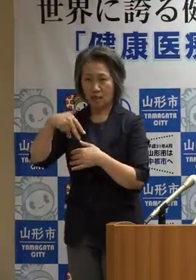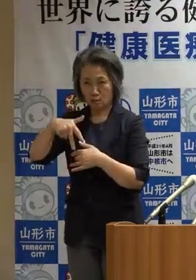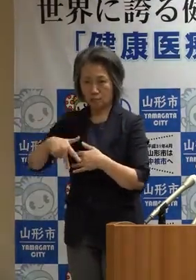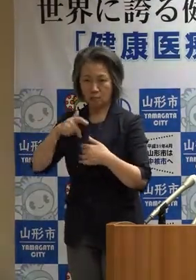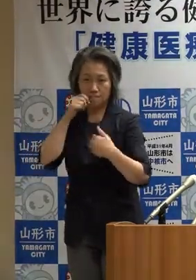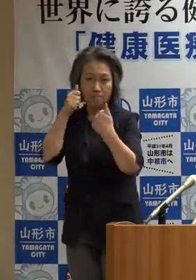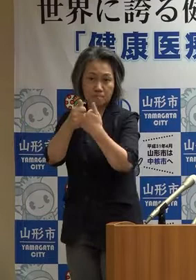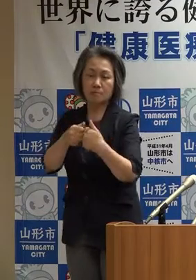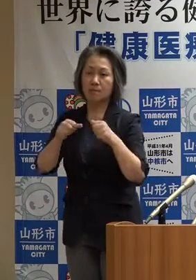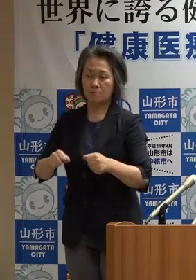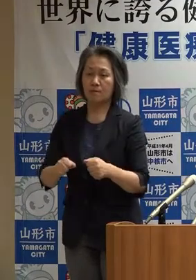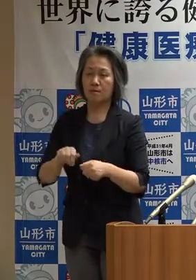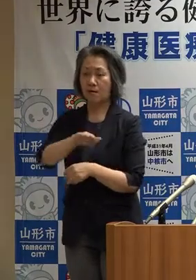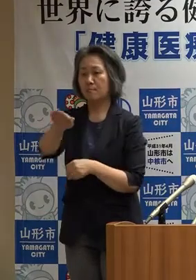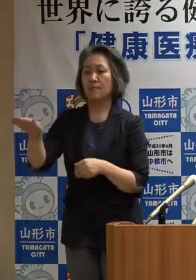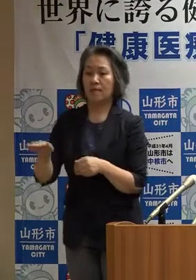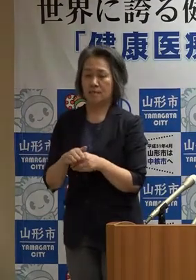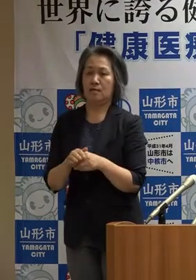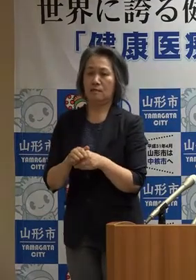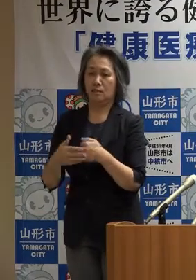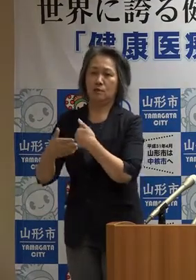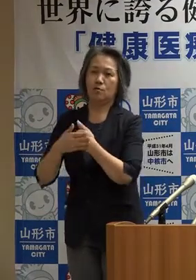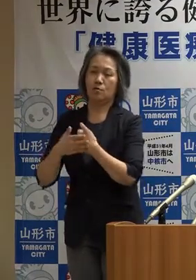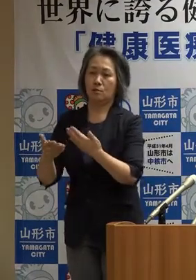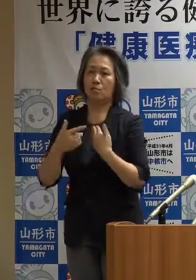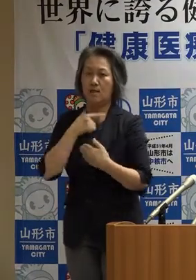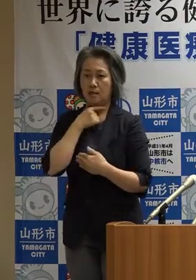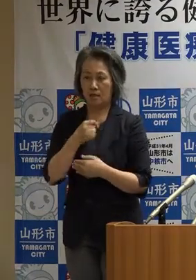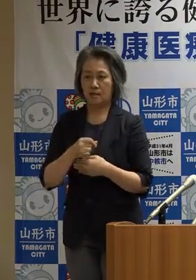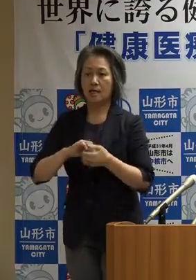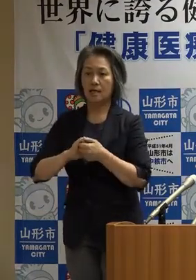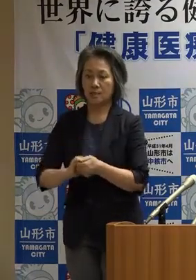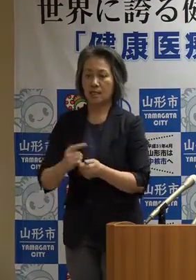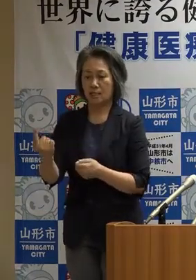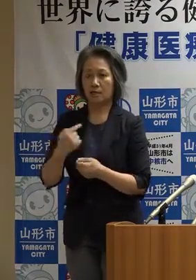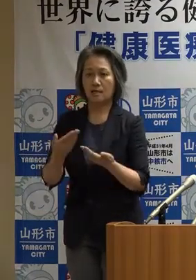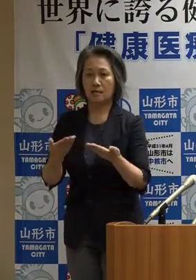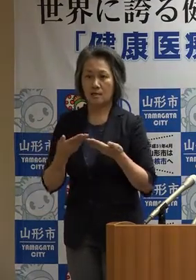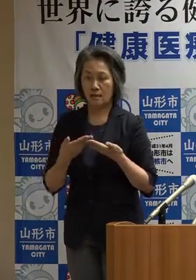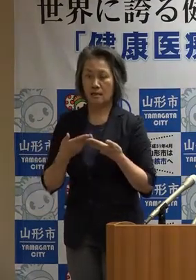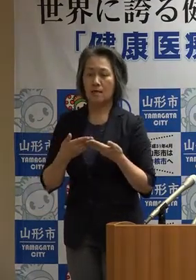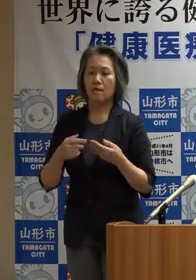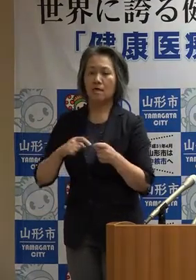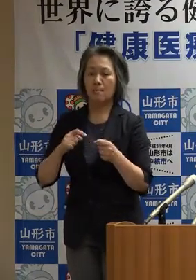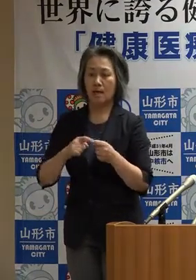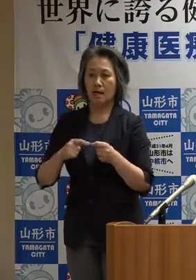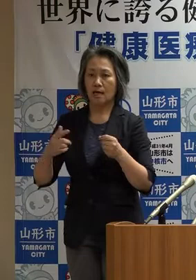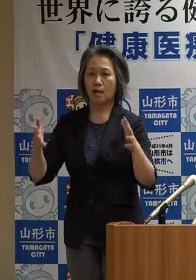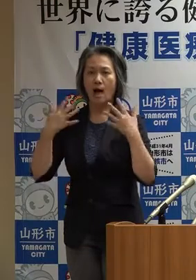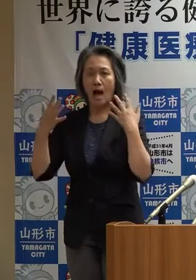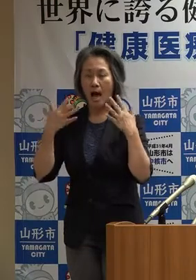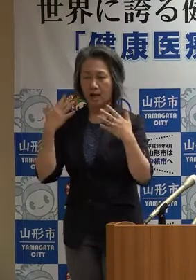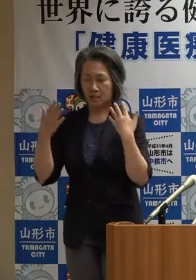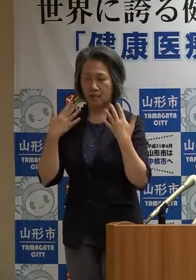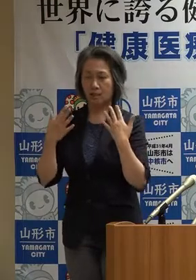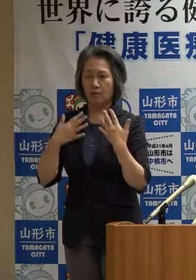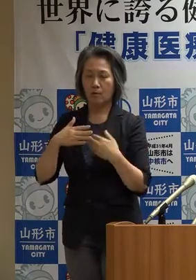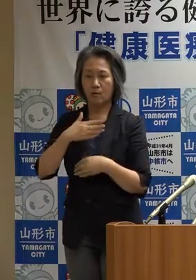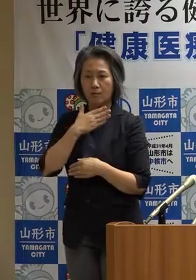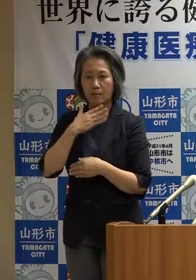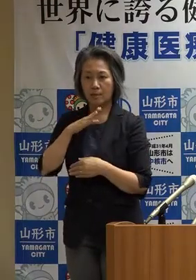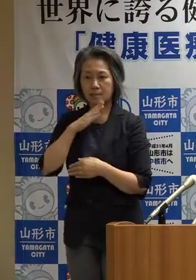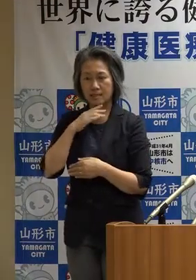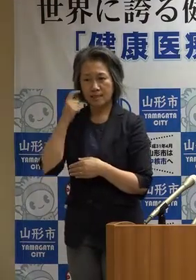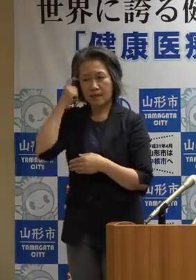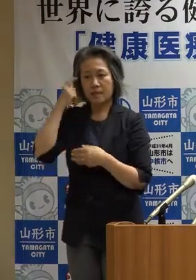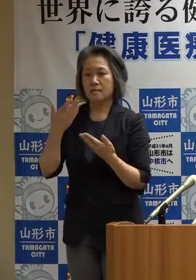杯が世界記録につながると思っております。ぜひ会場に足を運んでいただき、山形の秋の風物詩を味わっていただきたいと思